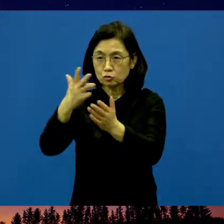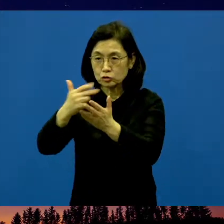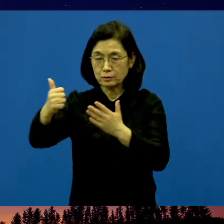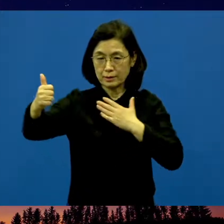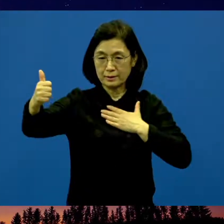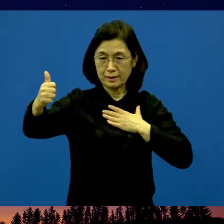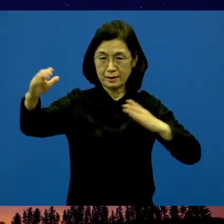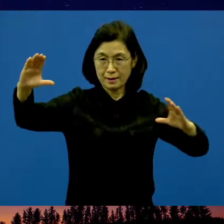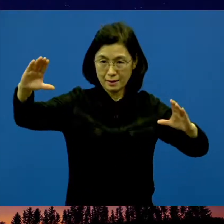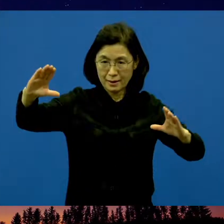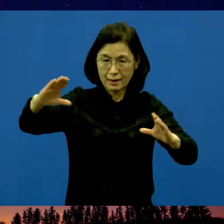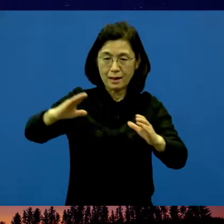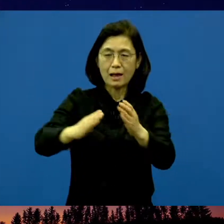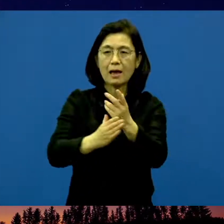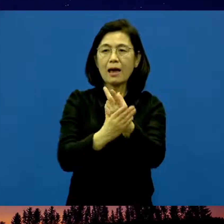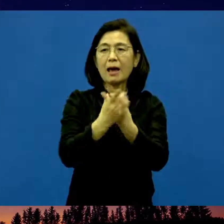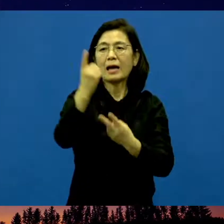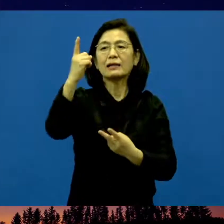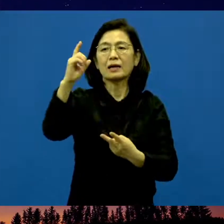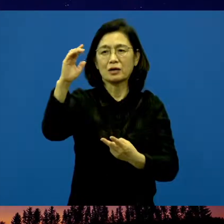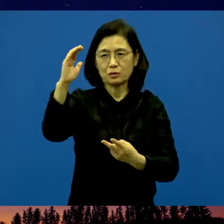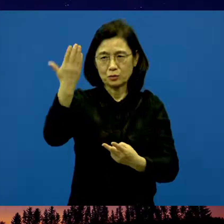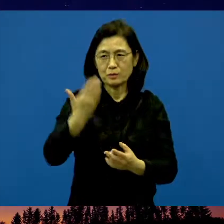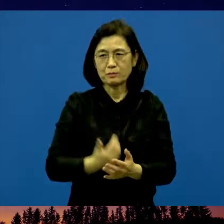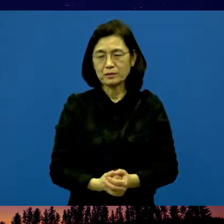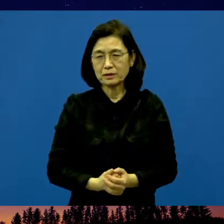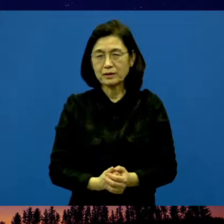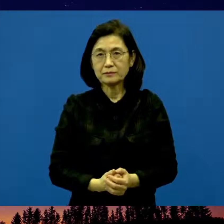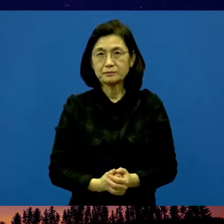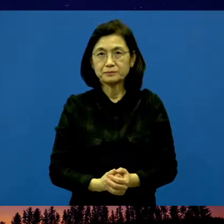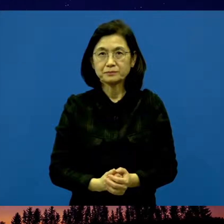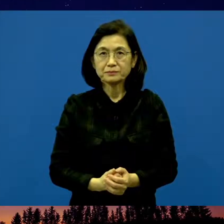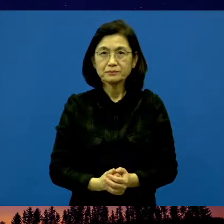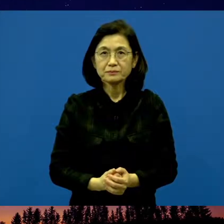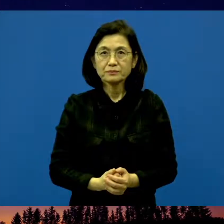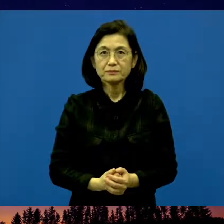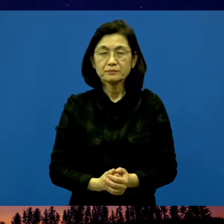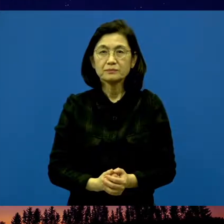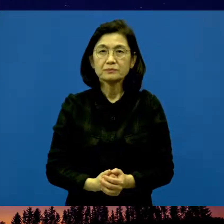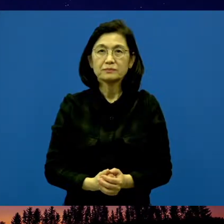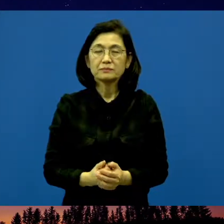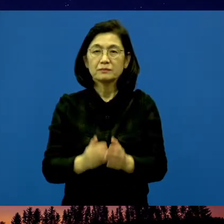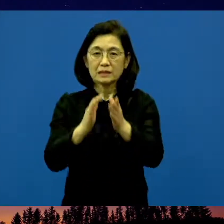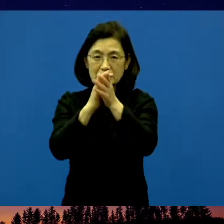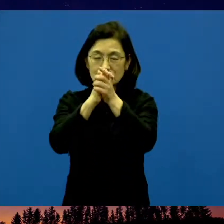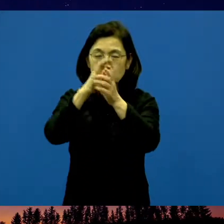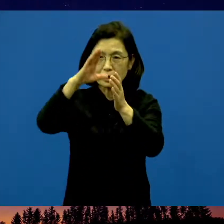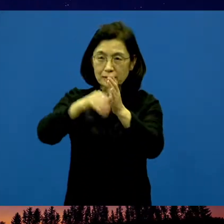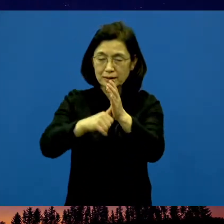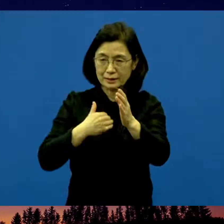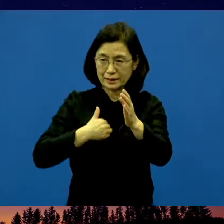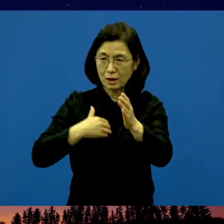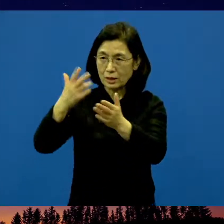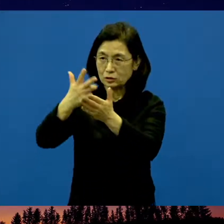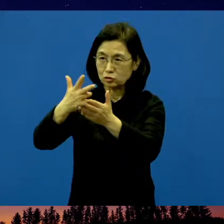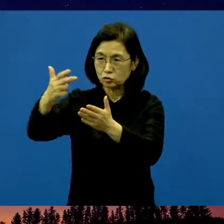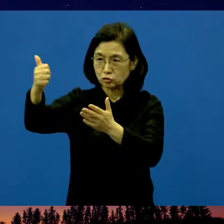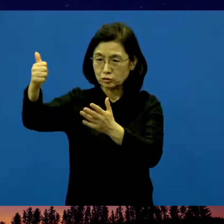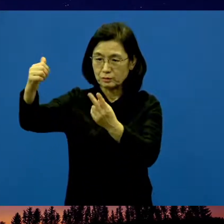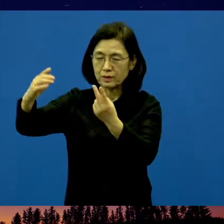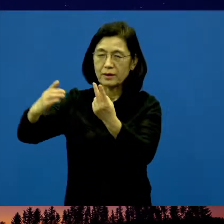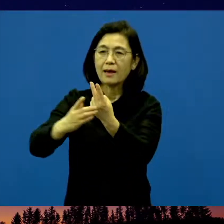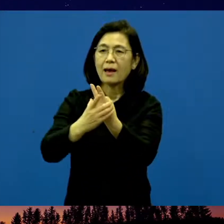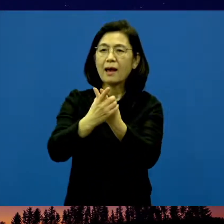된다. 그래서 기도의 절정은 주님과의 연합이에요. 한 몸 되는 연합. 이 사실상